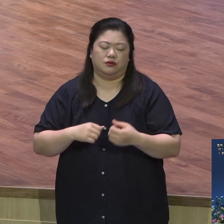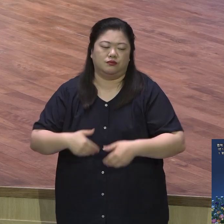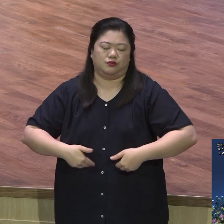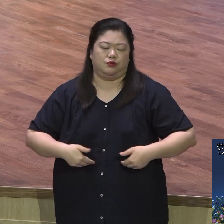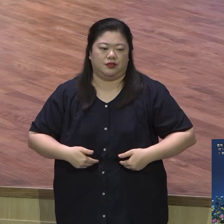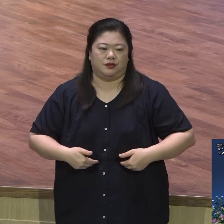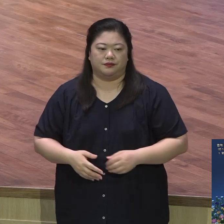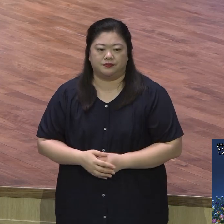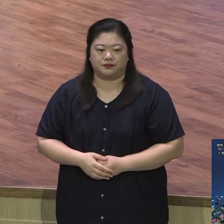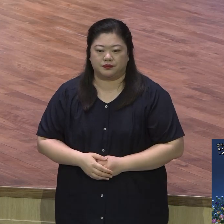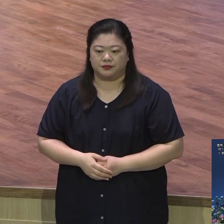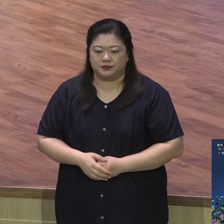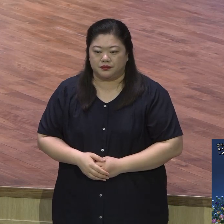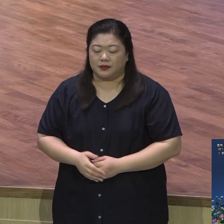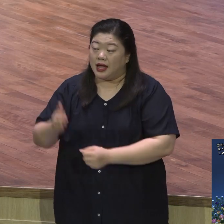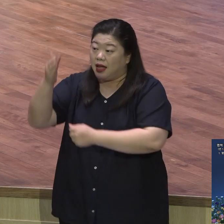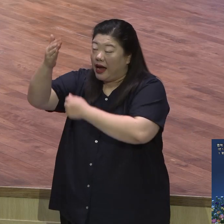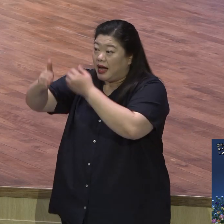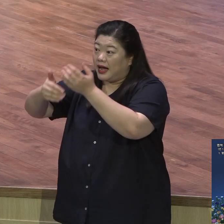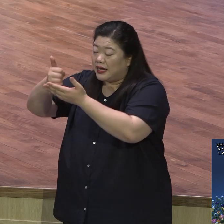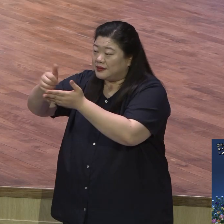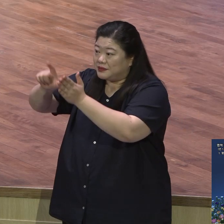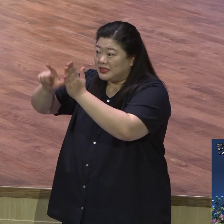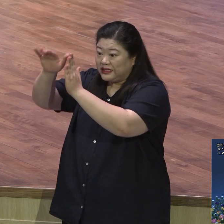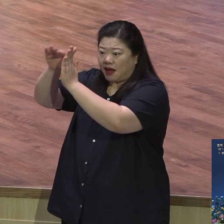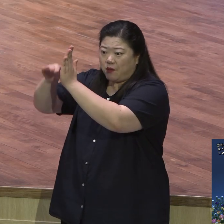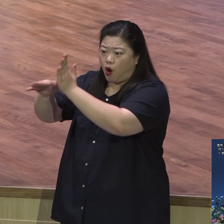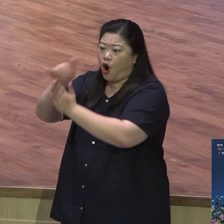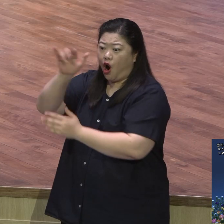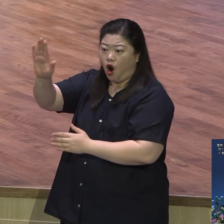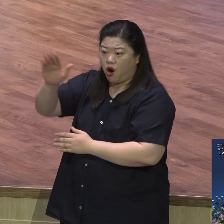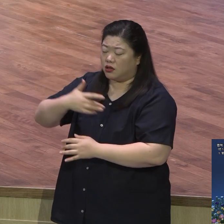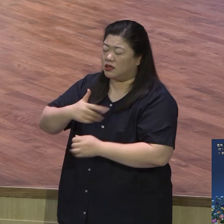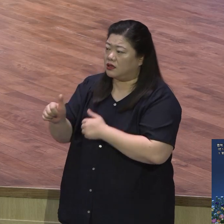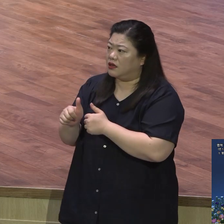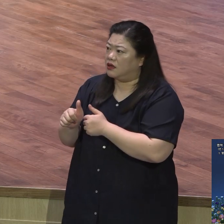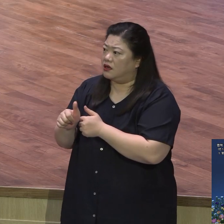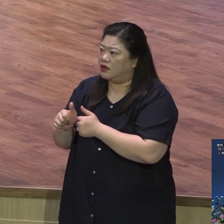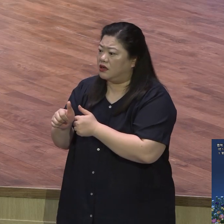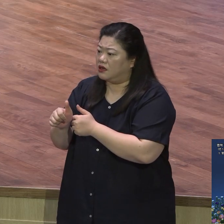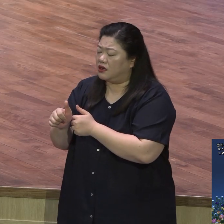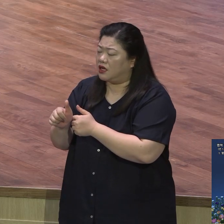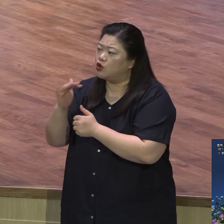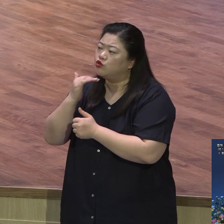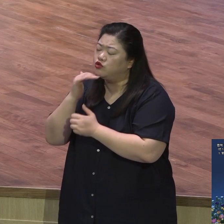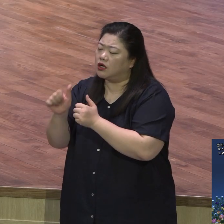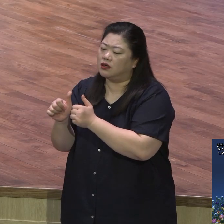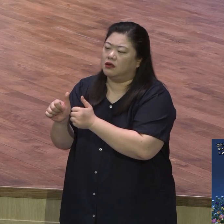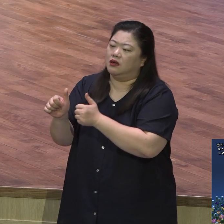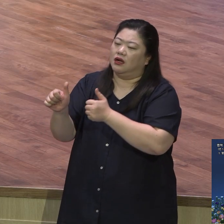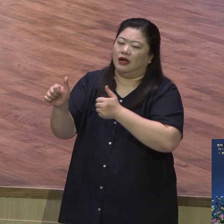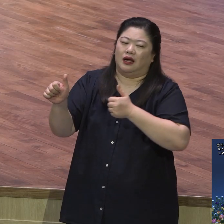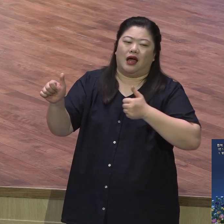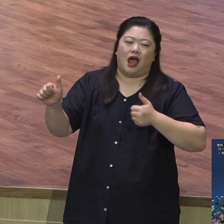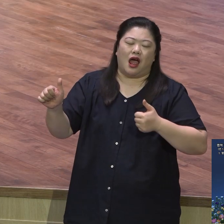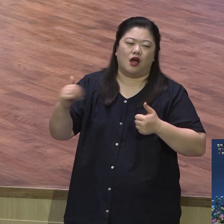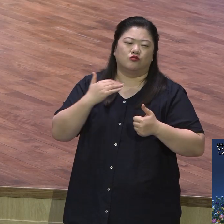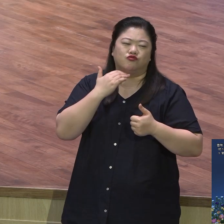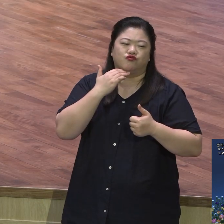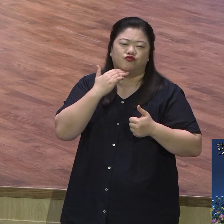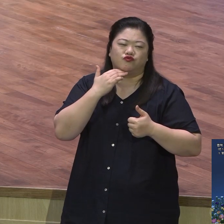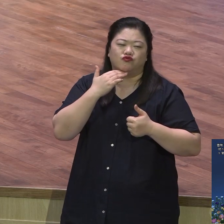하나님의 시간표를 놓치고 나중에 후회하는 그런 뒷북 인생이 되면 안 돼요 내가 그때 순종할 걸